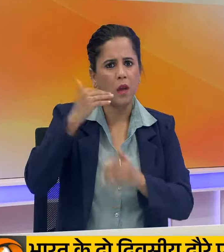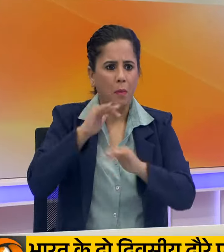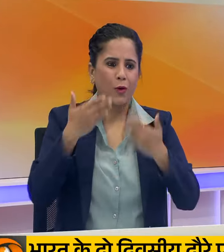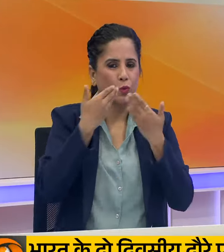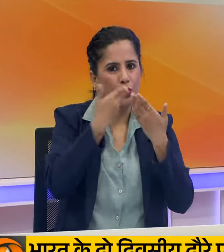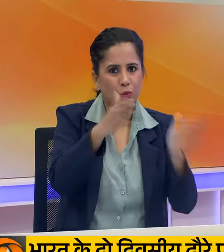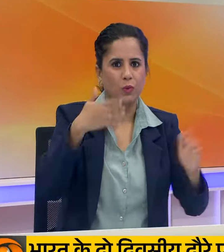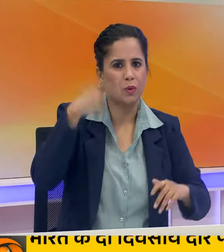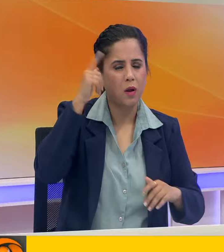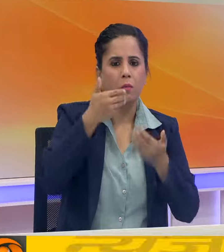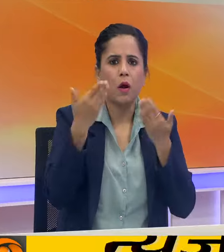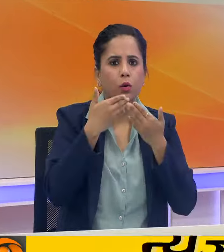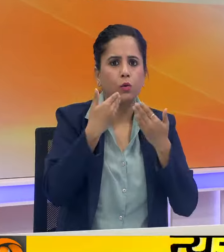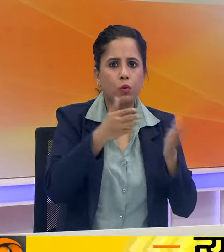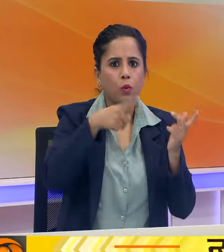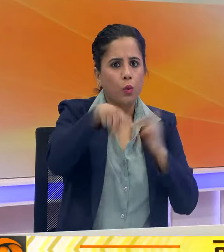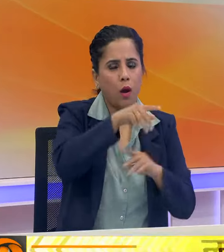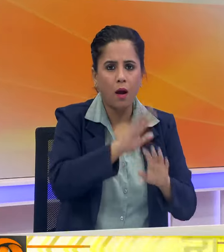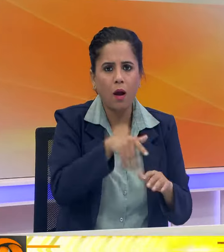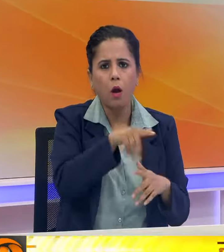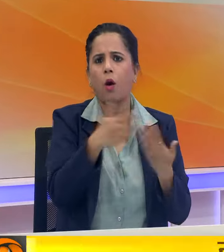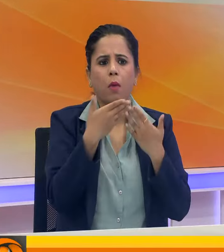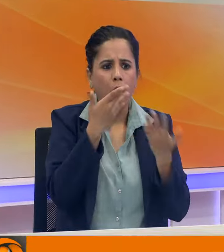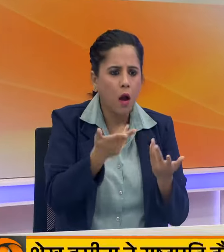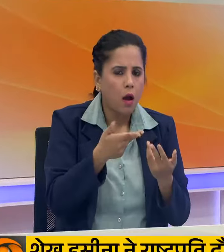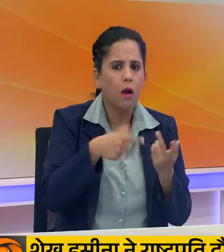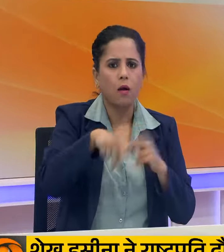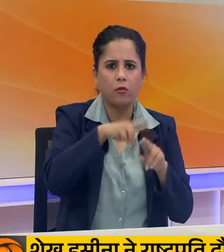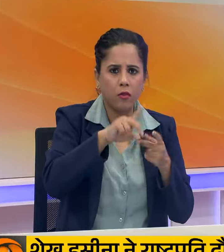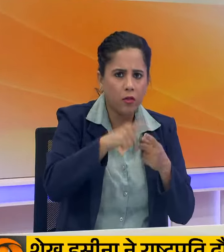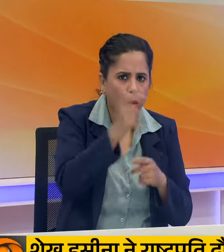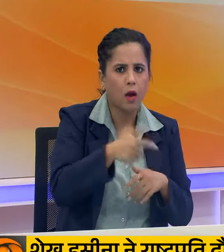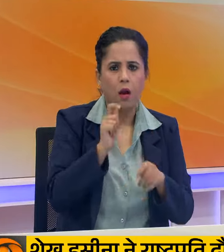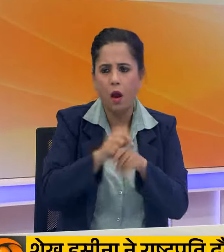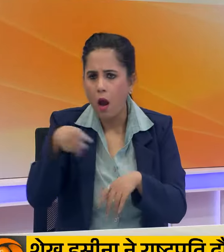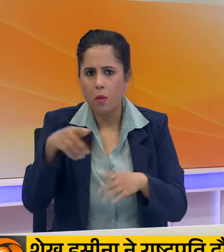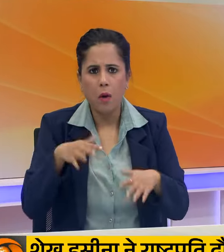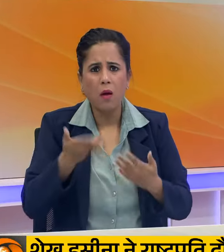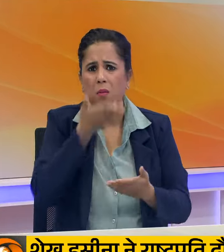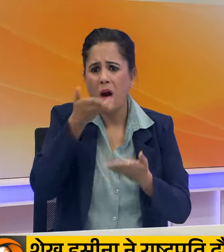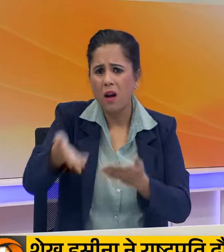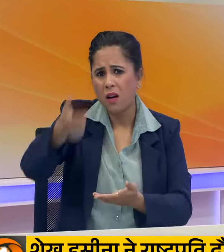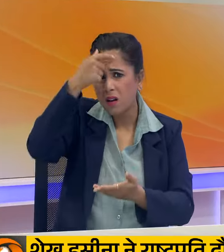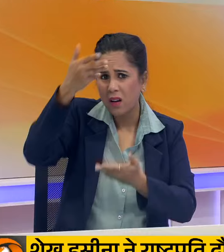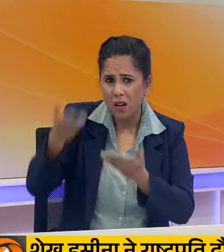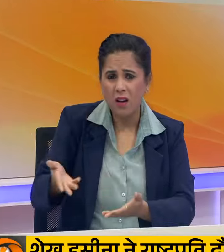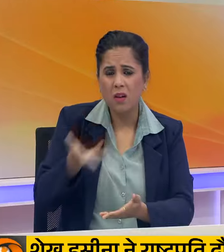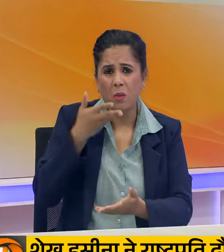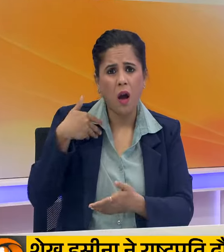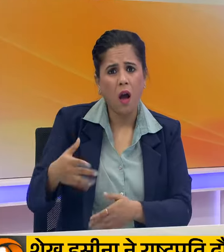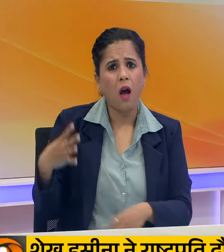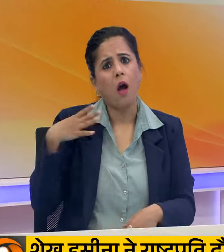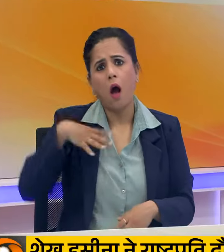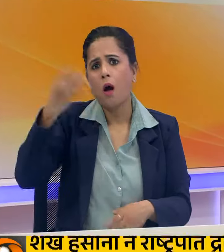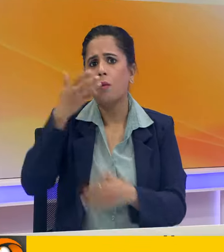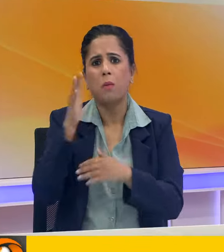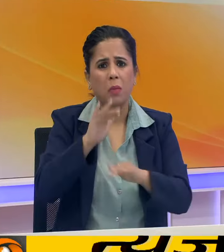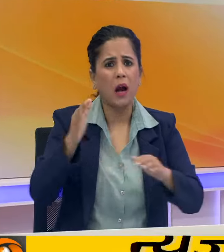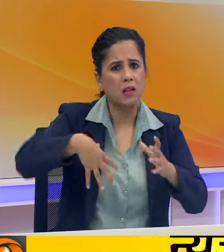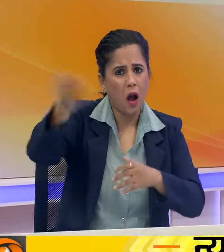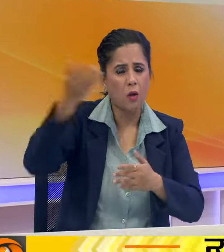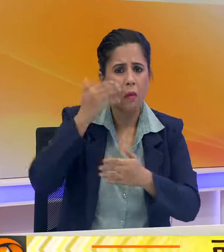खुलेंगे बच्चों के स्कूल को झू या बच्चों की फिसों से या काम दंद से कैसे आज पानी की समस्या ऐ है पानी ले लेके बाहर घूमते बच्चे पानी